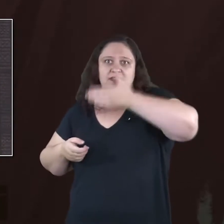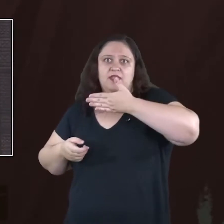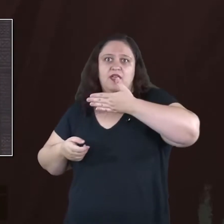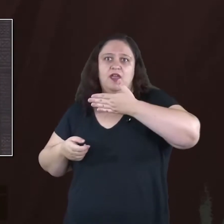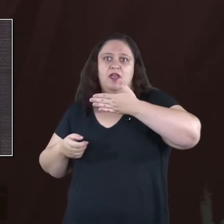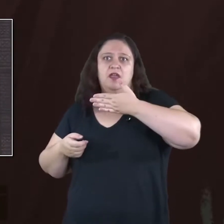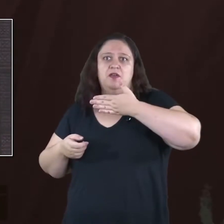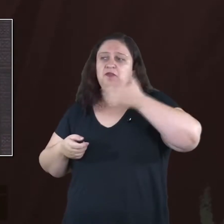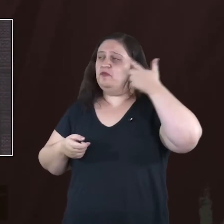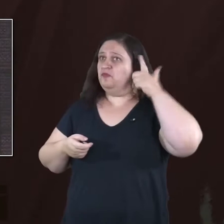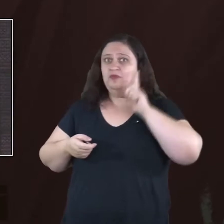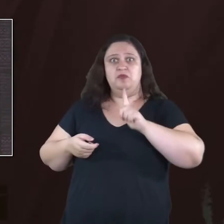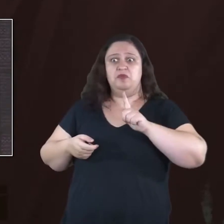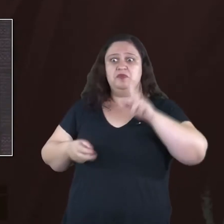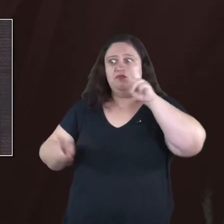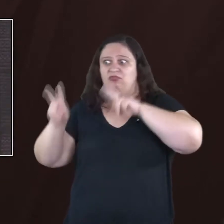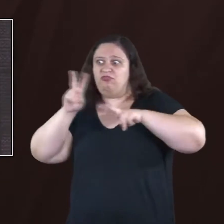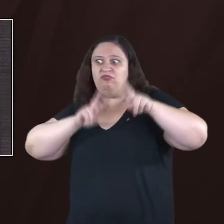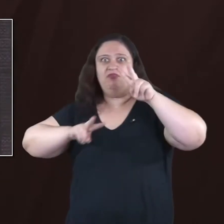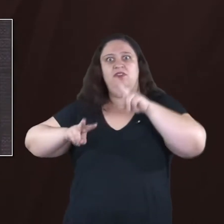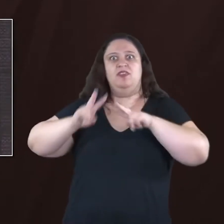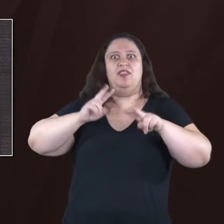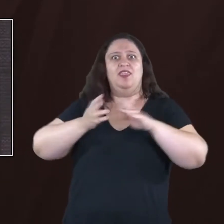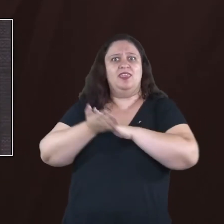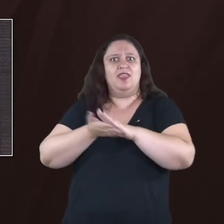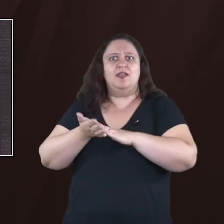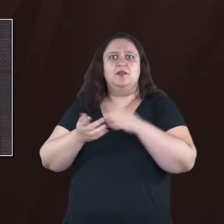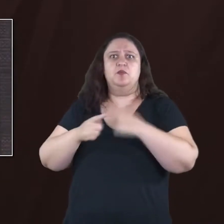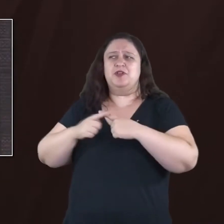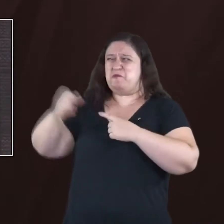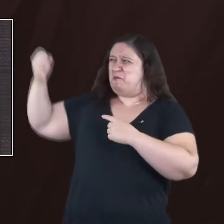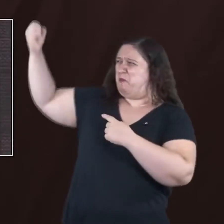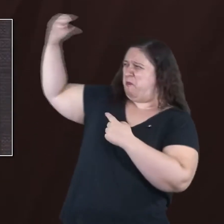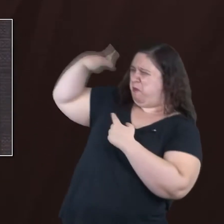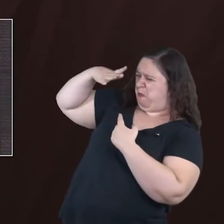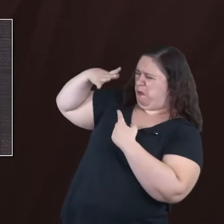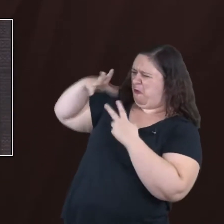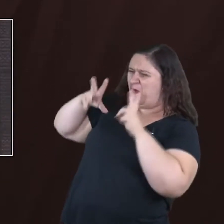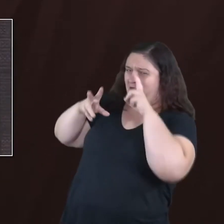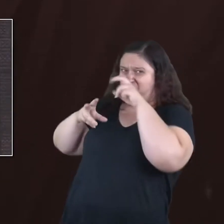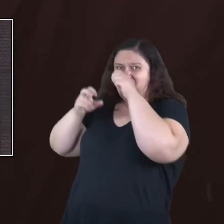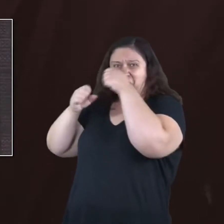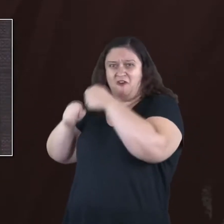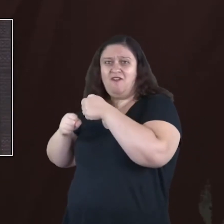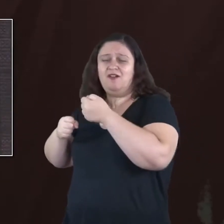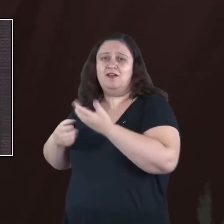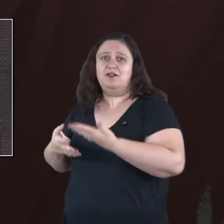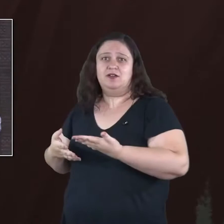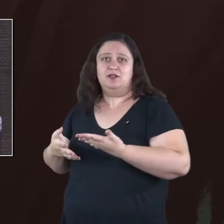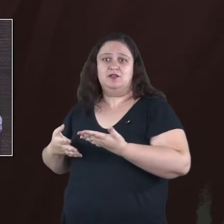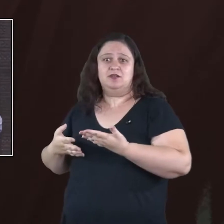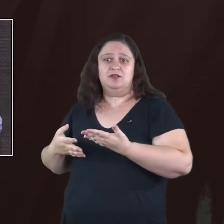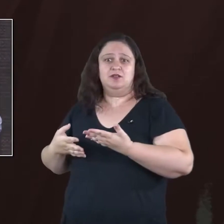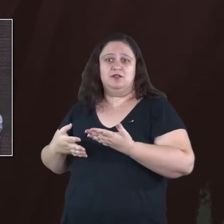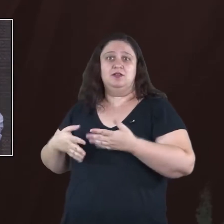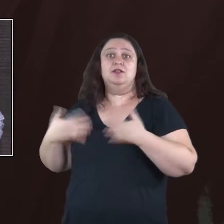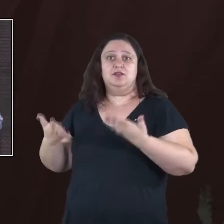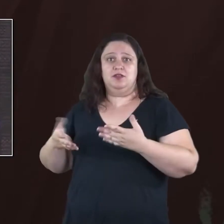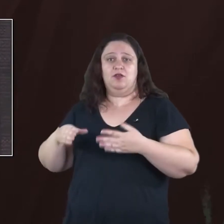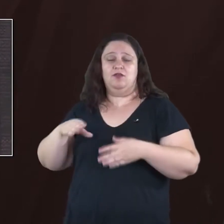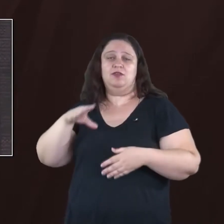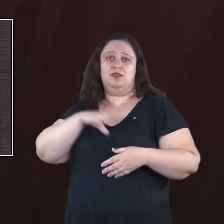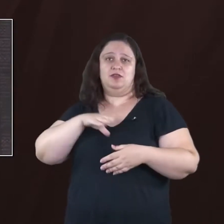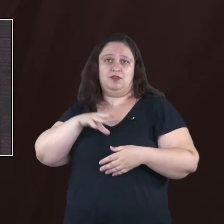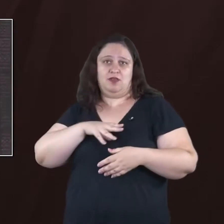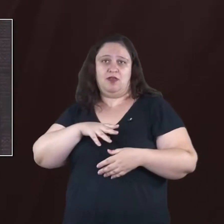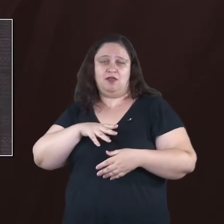nada podia ver diante dessa luz tão forte, tão brilhante. Ora, havia em Damasco um